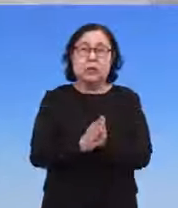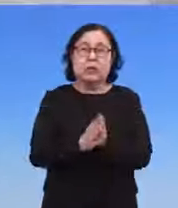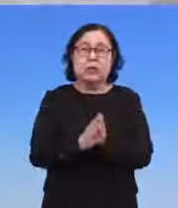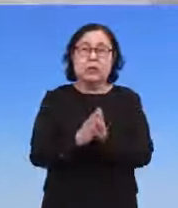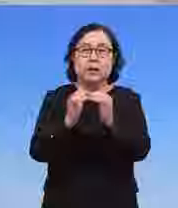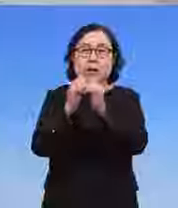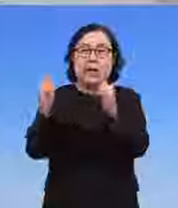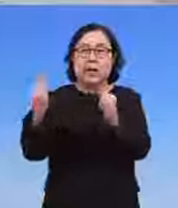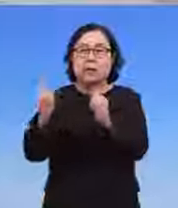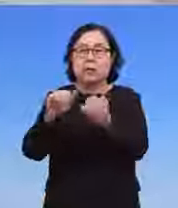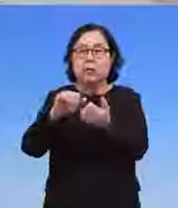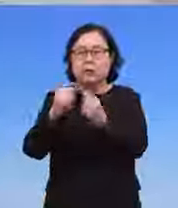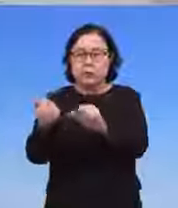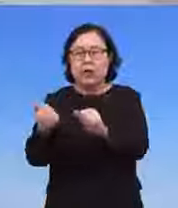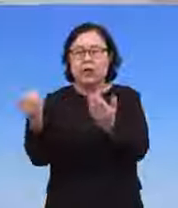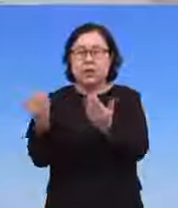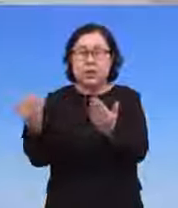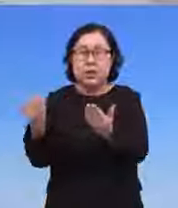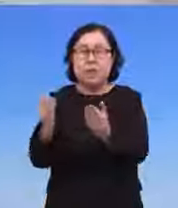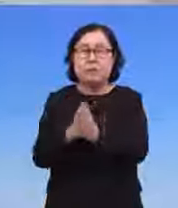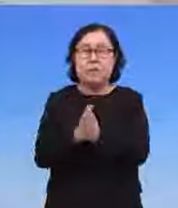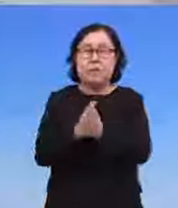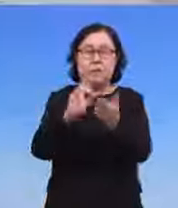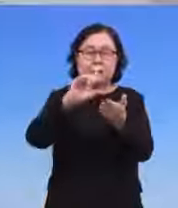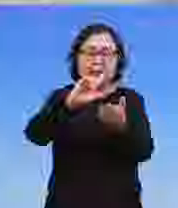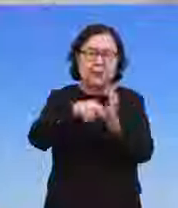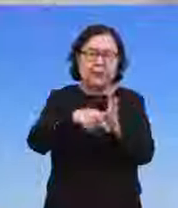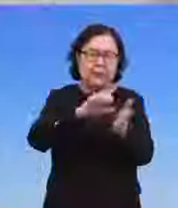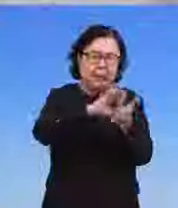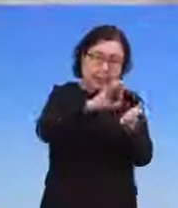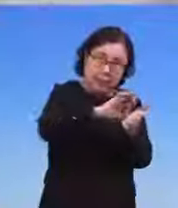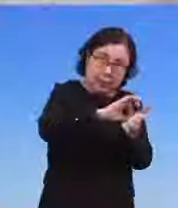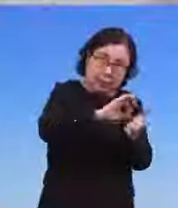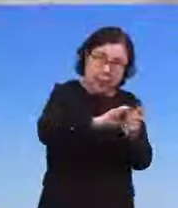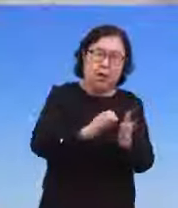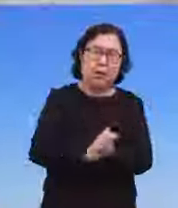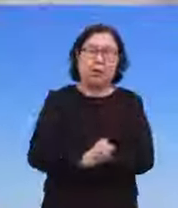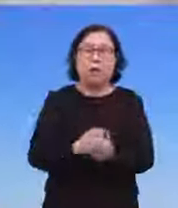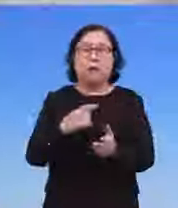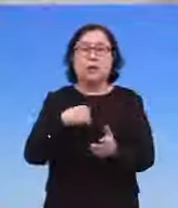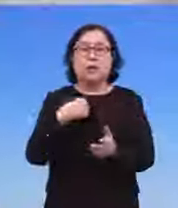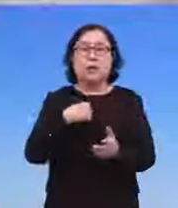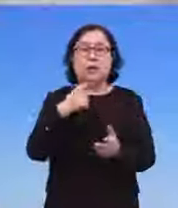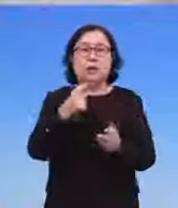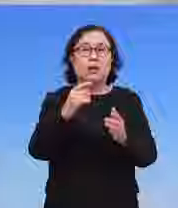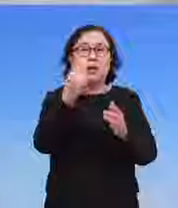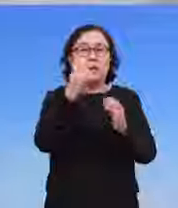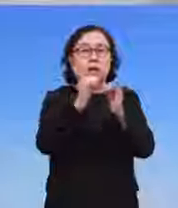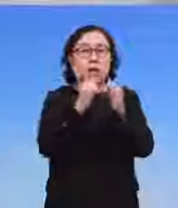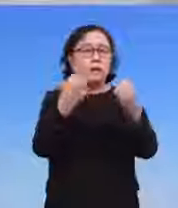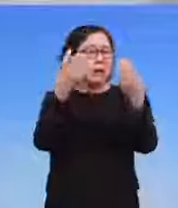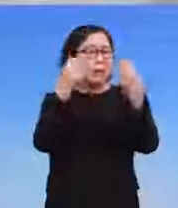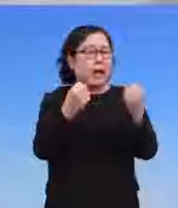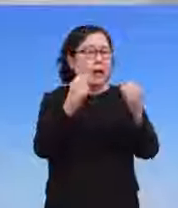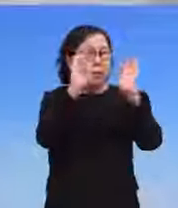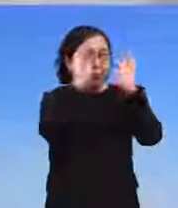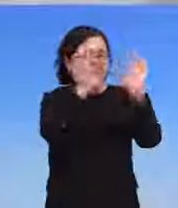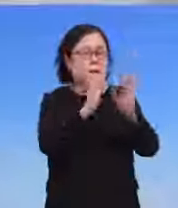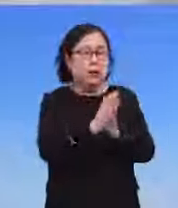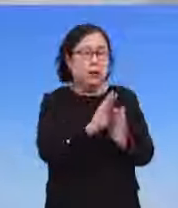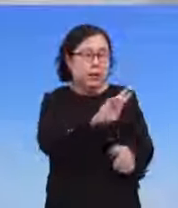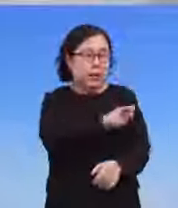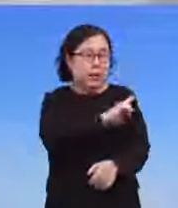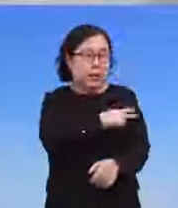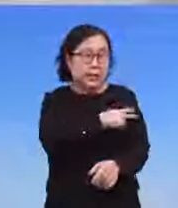다 쓰더라고요. 그래서 제가 그걸 보니까 너무 슬펐던 게요, 조회수가 그 당시로 벌써 20몇만 건이에요. 왜